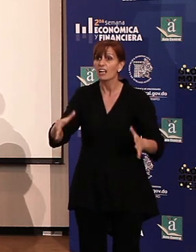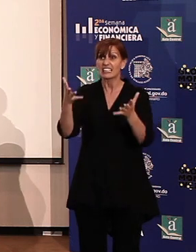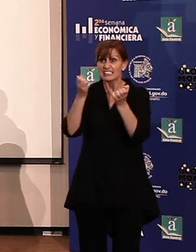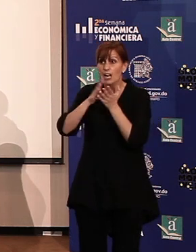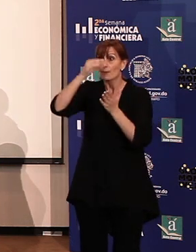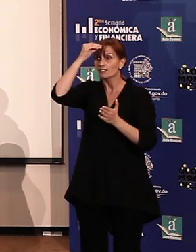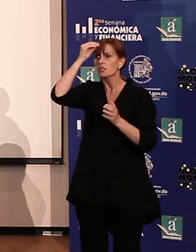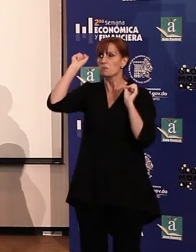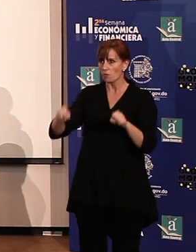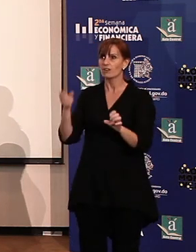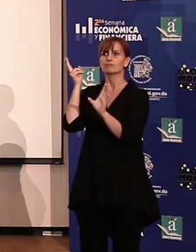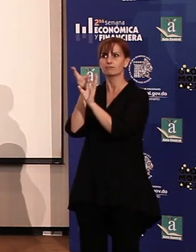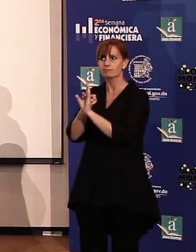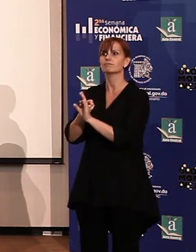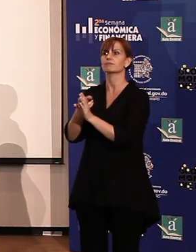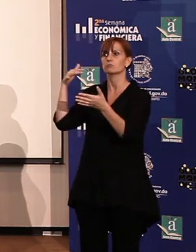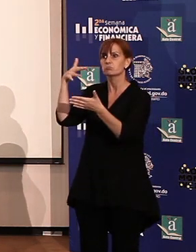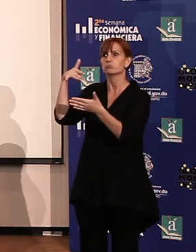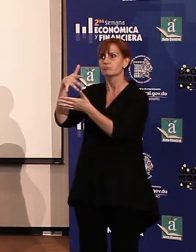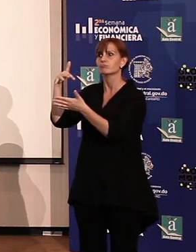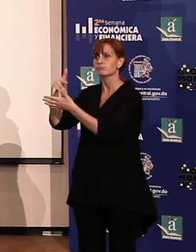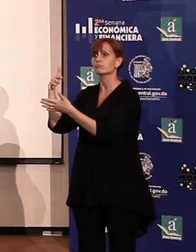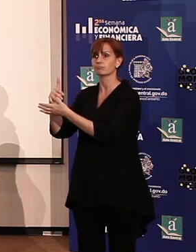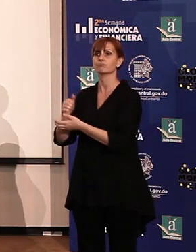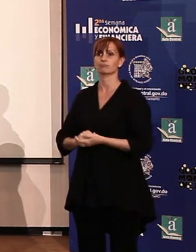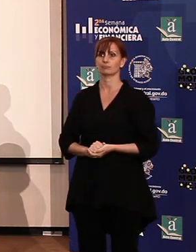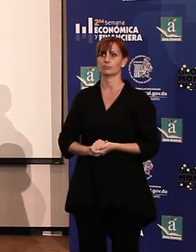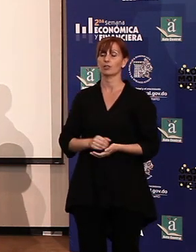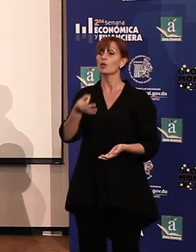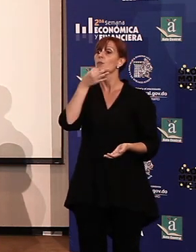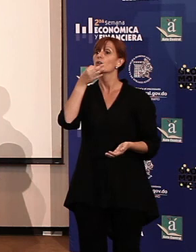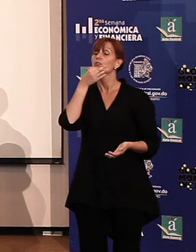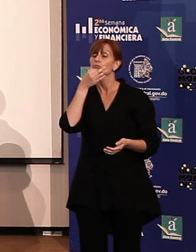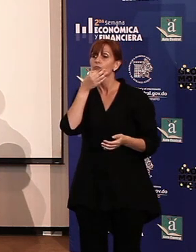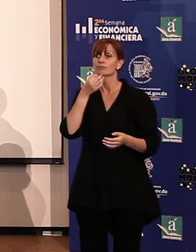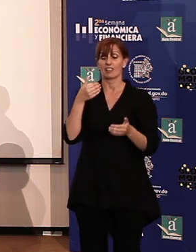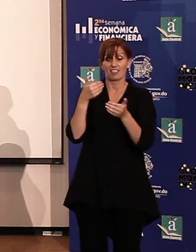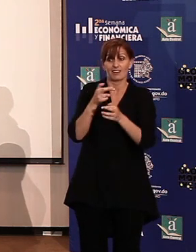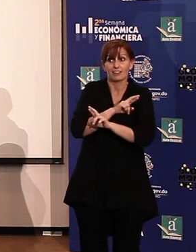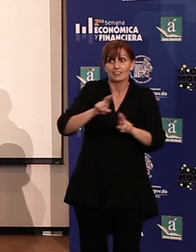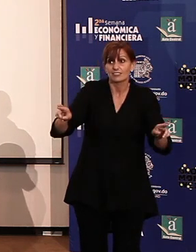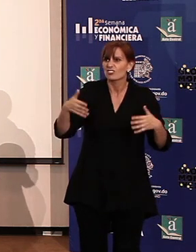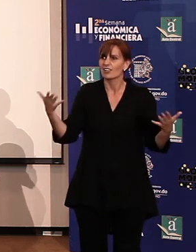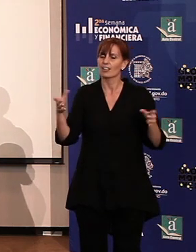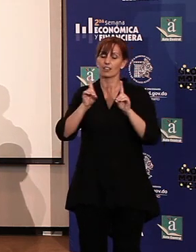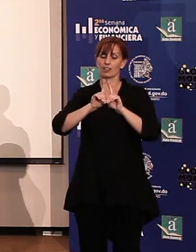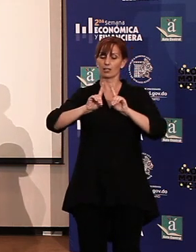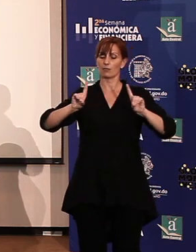es que pronto vamos ya ya está casi listo un diplomado exclusivamente